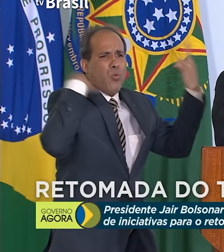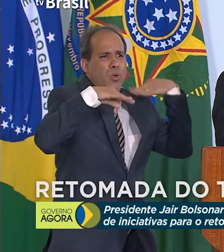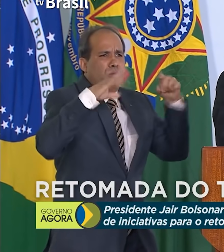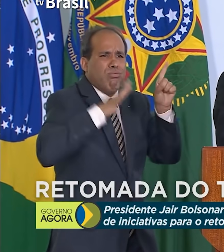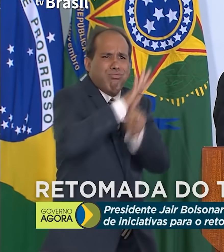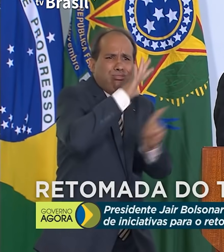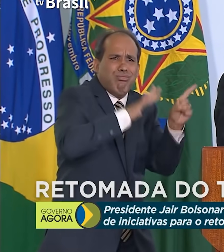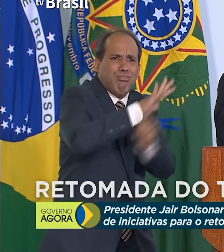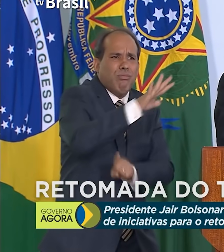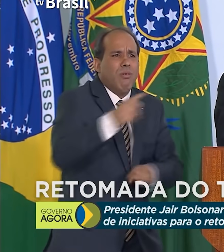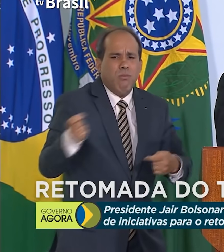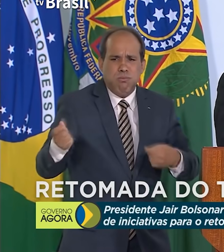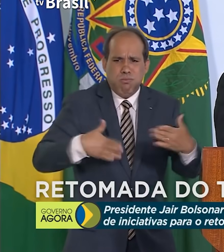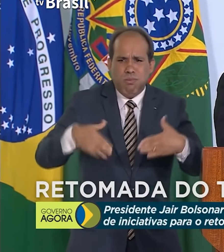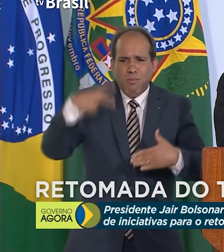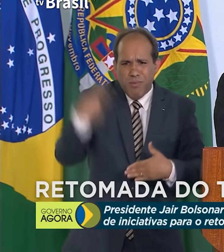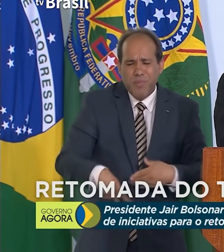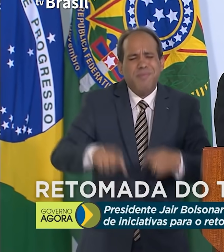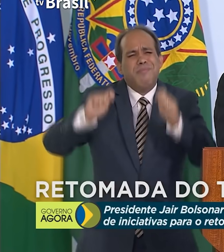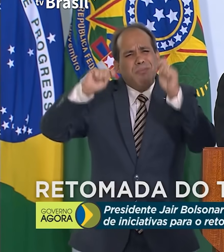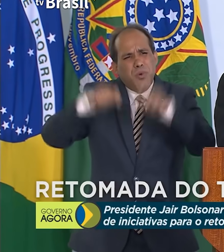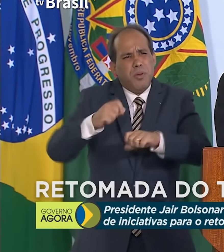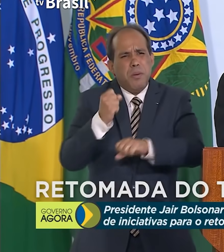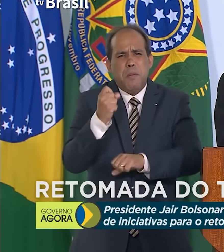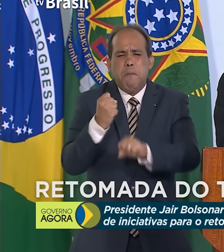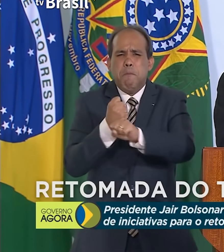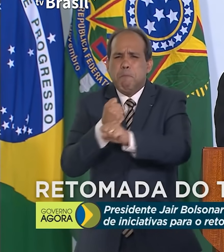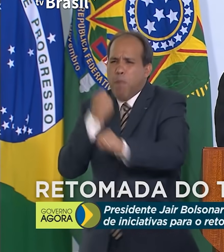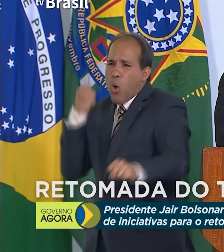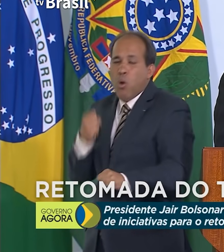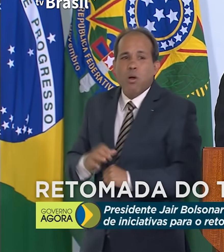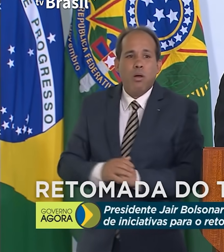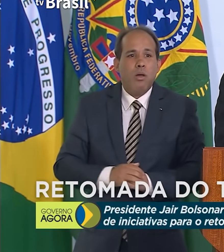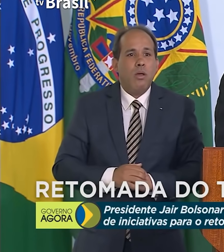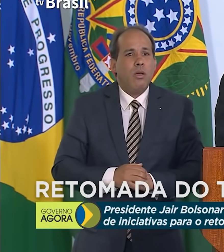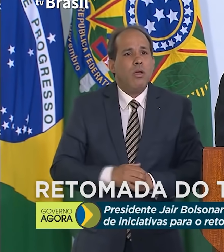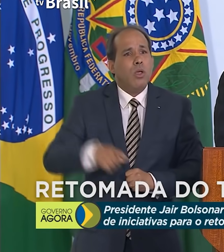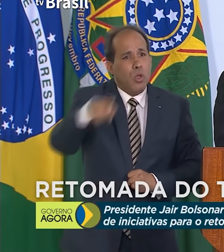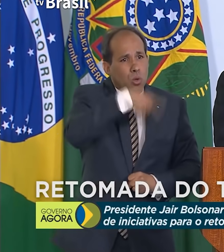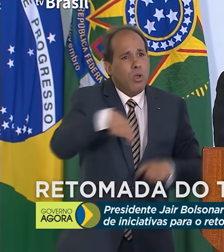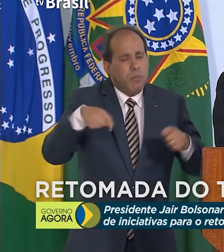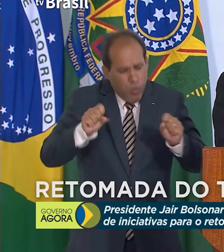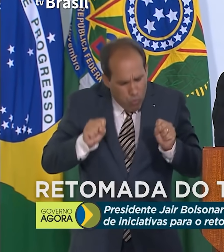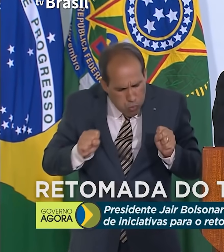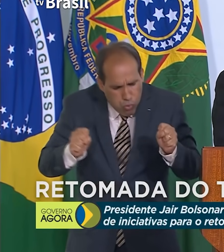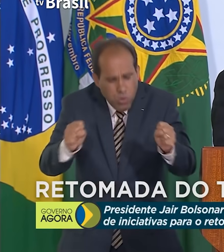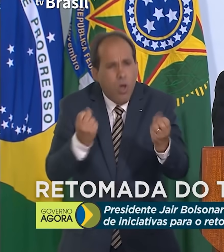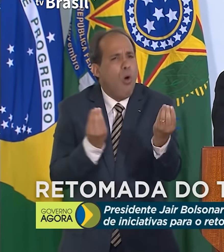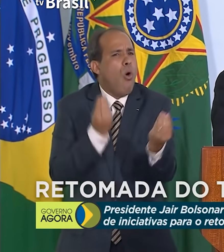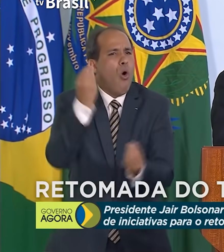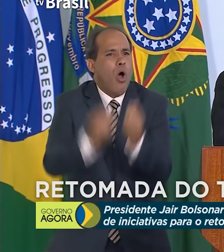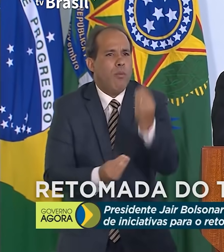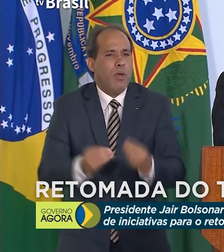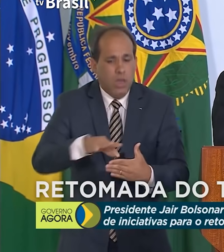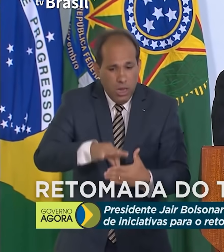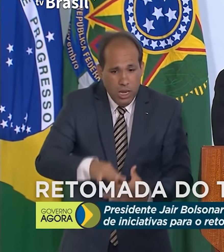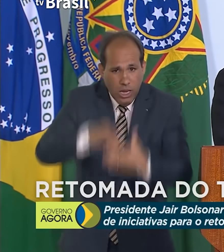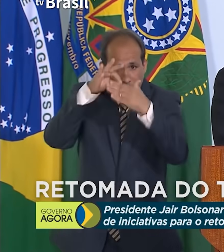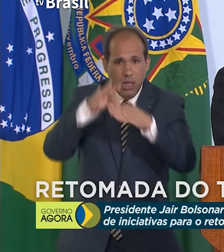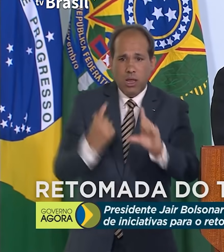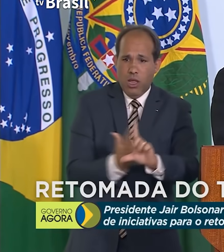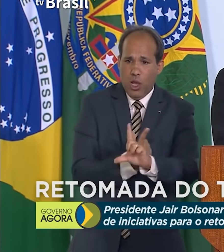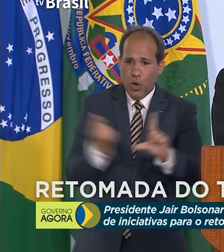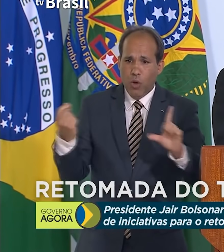sou uma fortuna e nós temos que nos fortalecer e como fortalecer liberando a